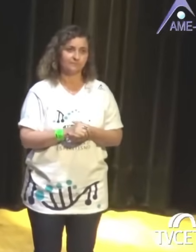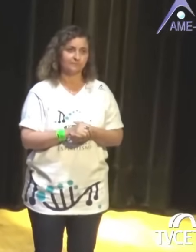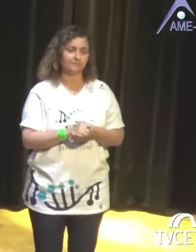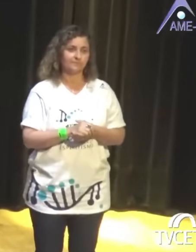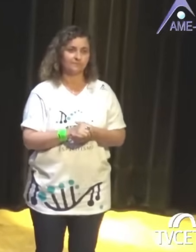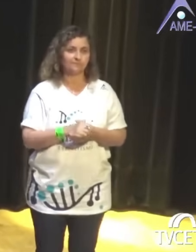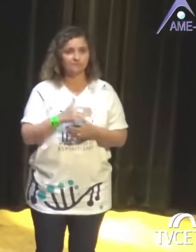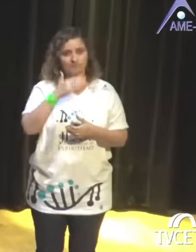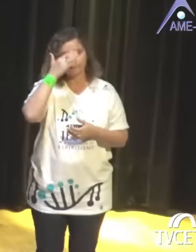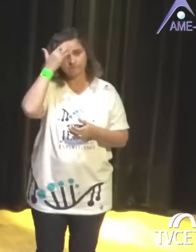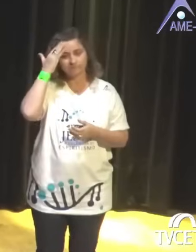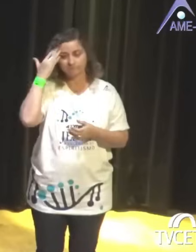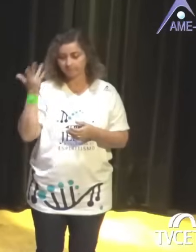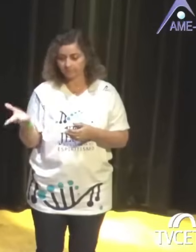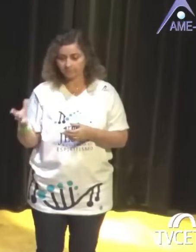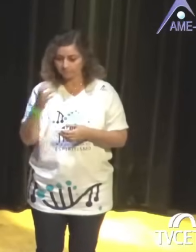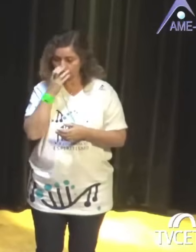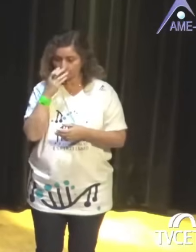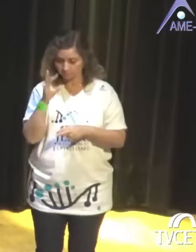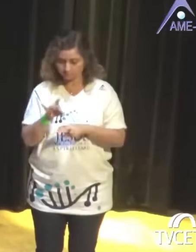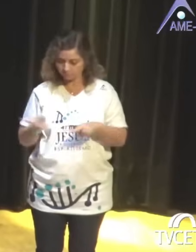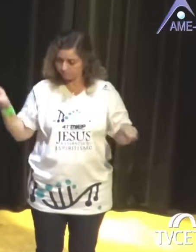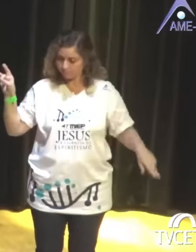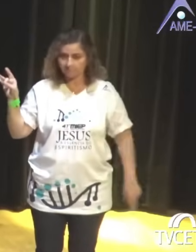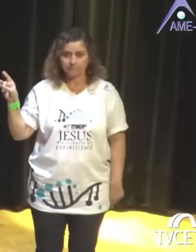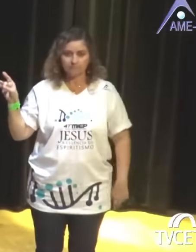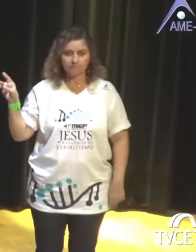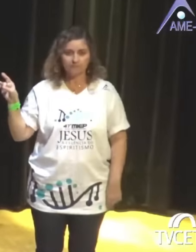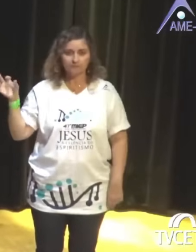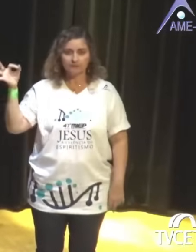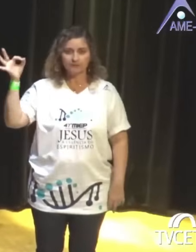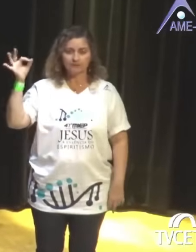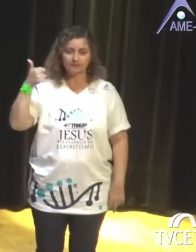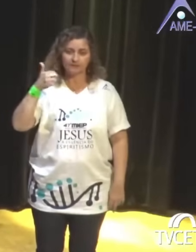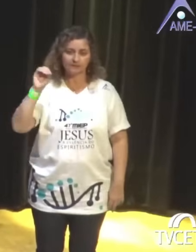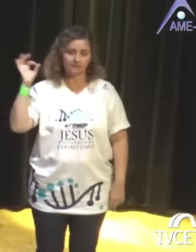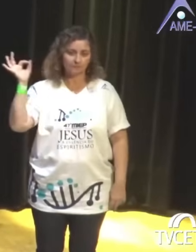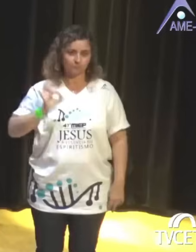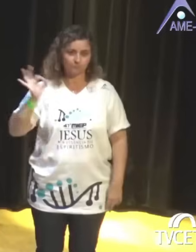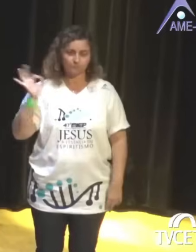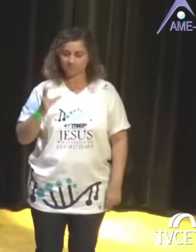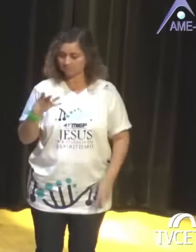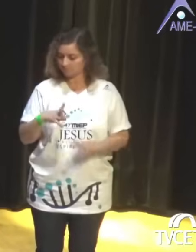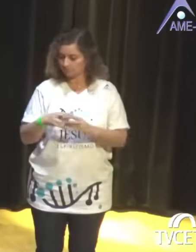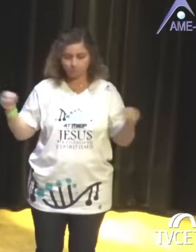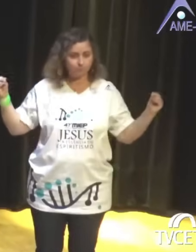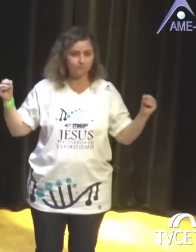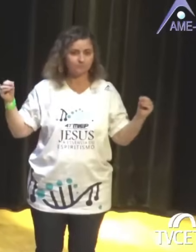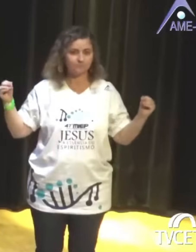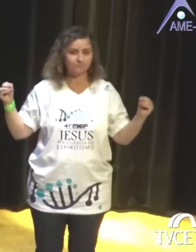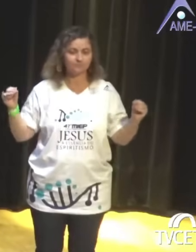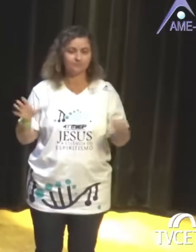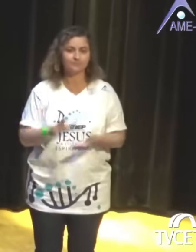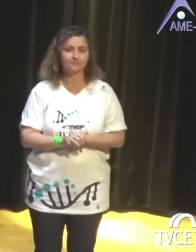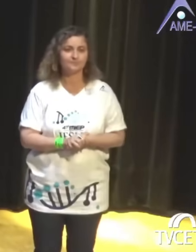cachorro desencarnação 100% de resultado né cura tudo